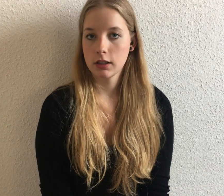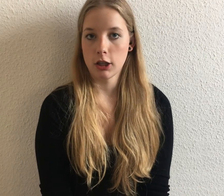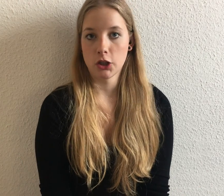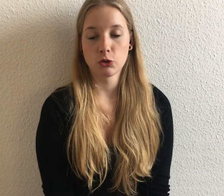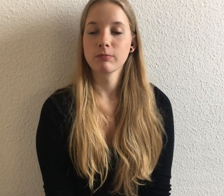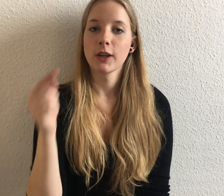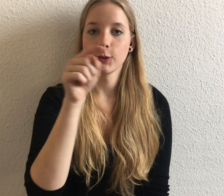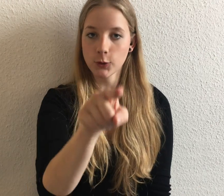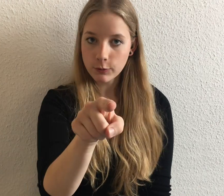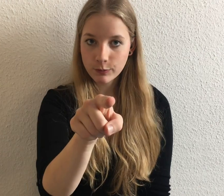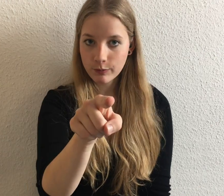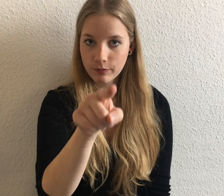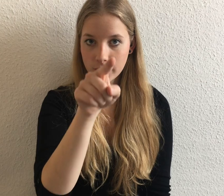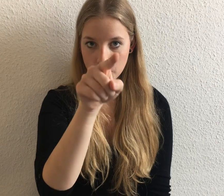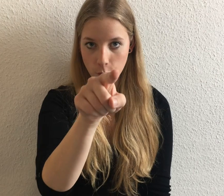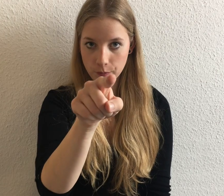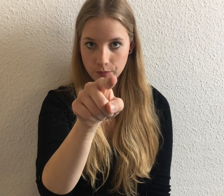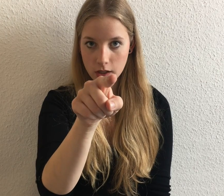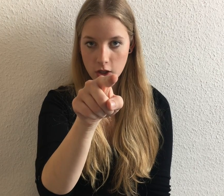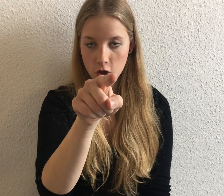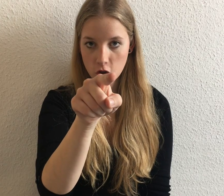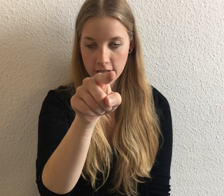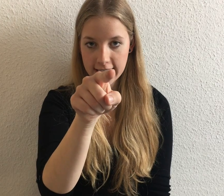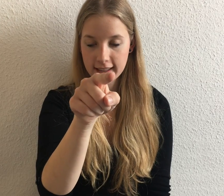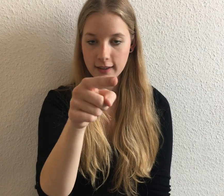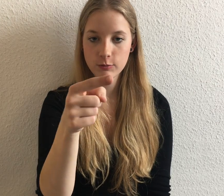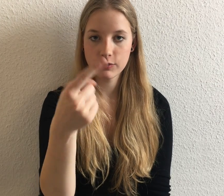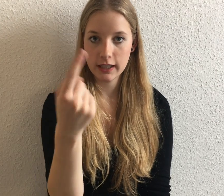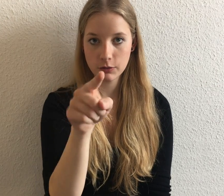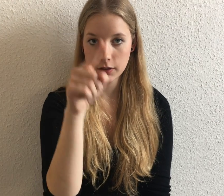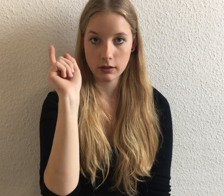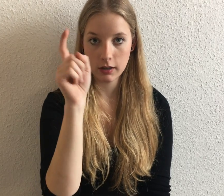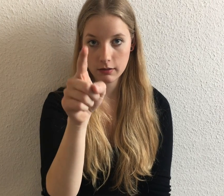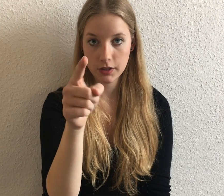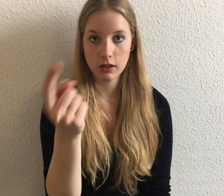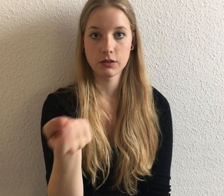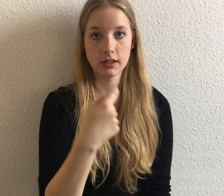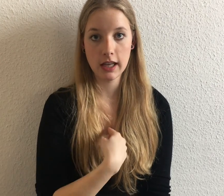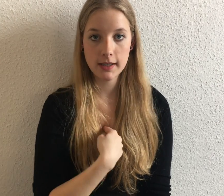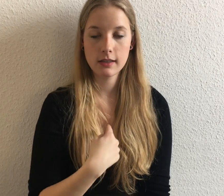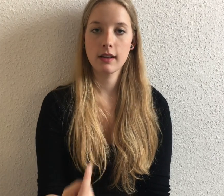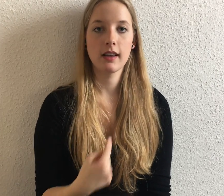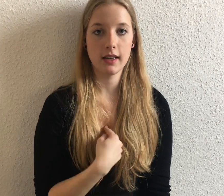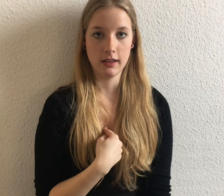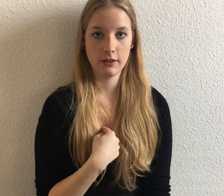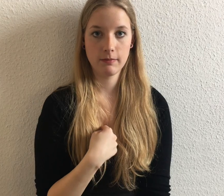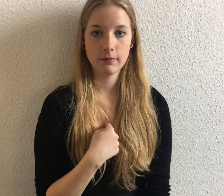ist das leider so. Du, du. Und ich zeige sozusagen den nackten Finger auf dich selber.